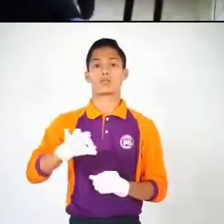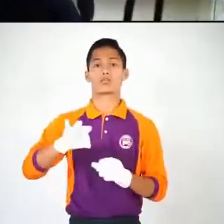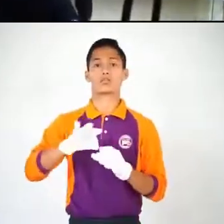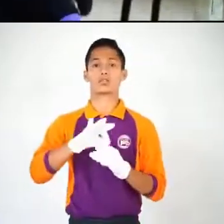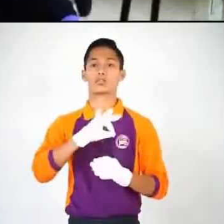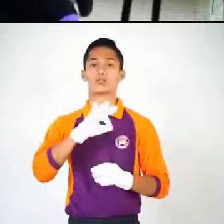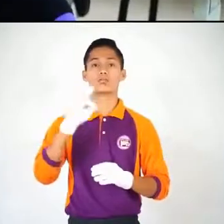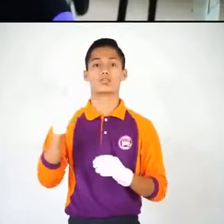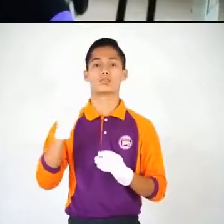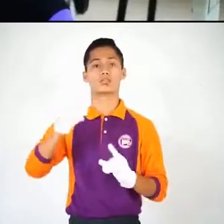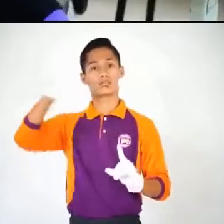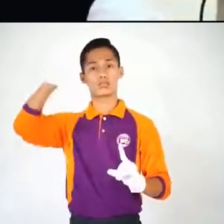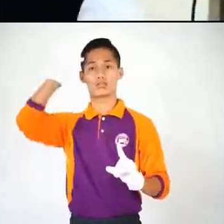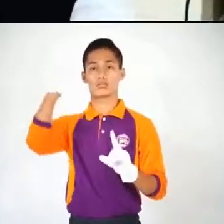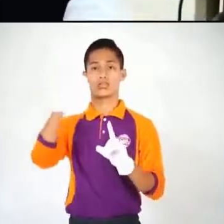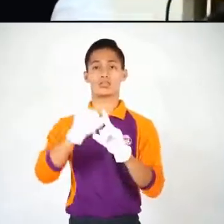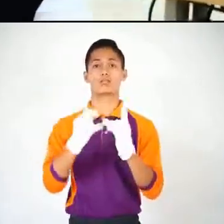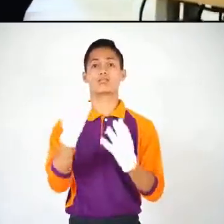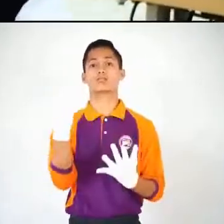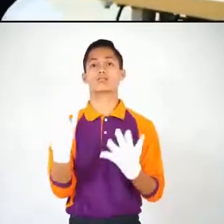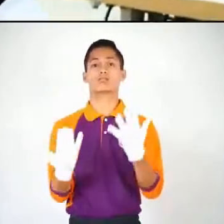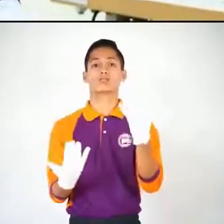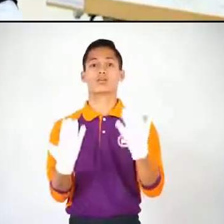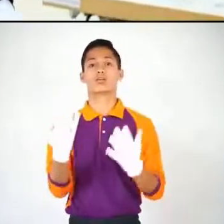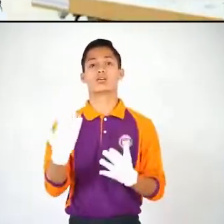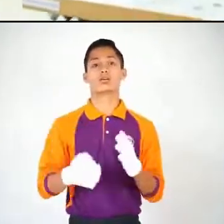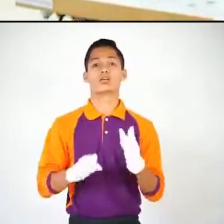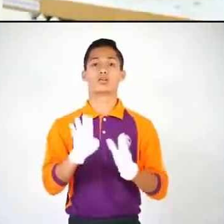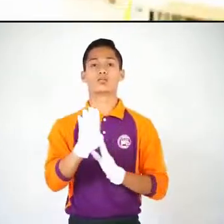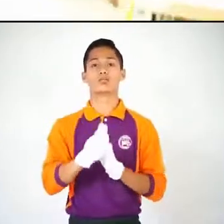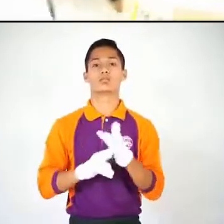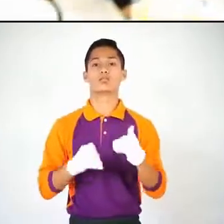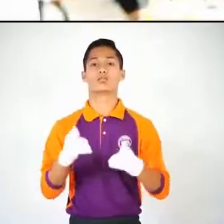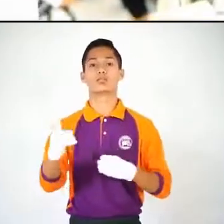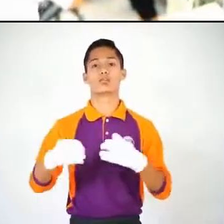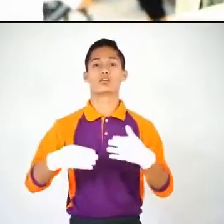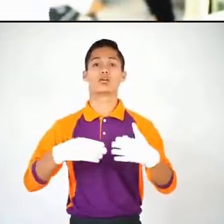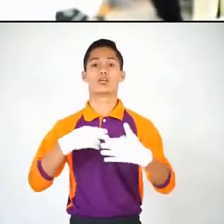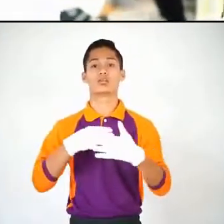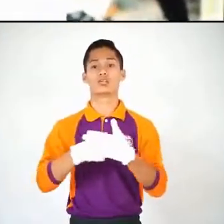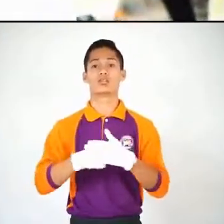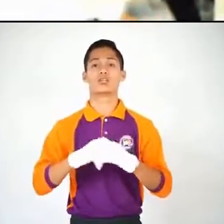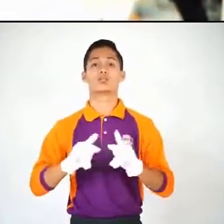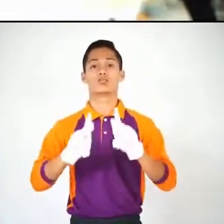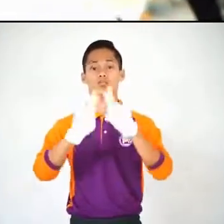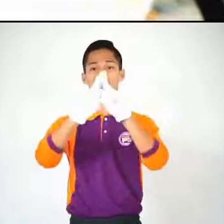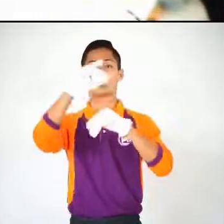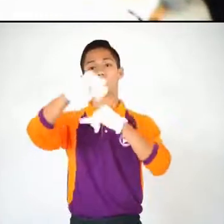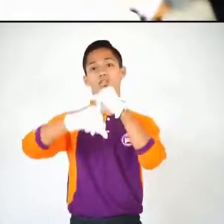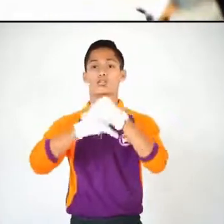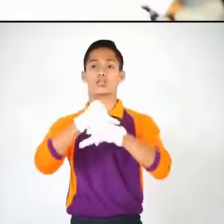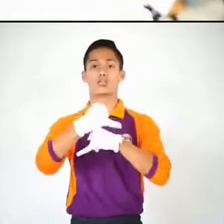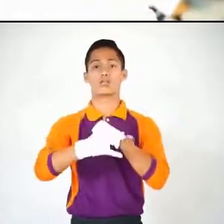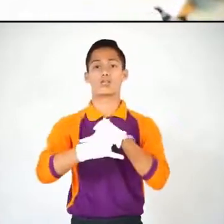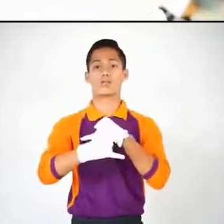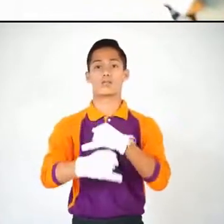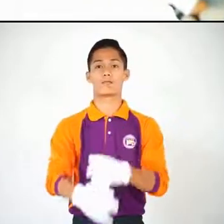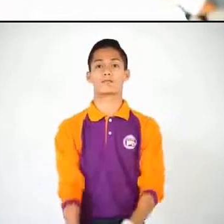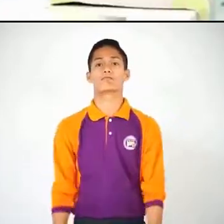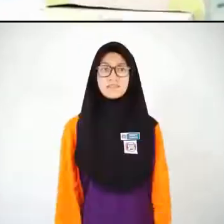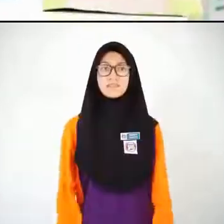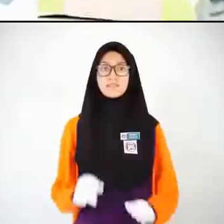penuh semangat Azzam memparah sehingga percaya